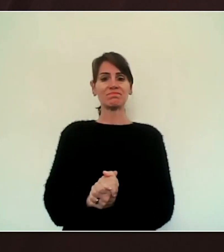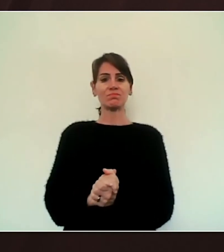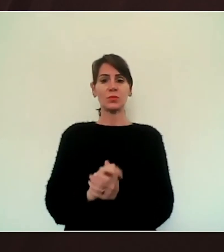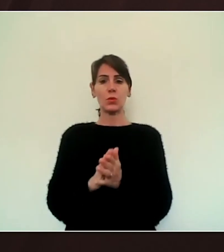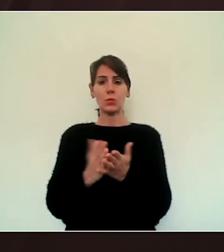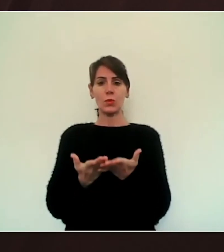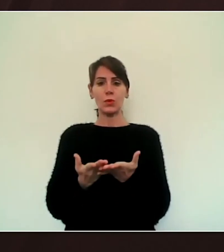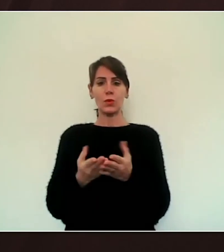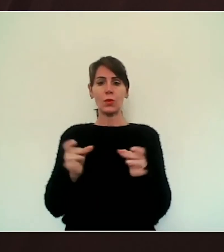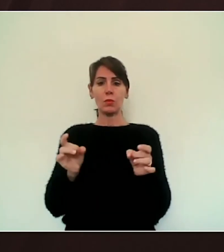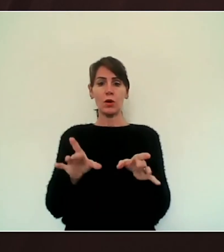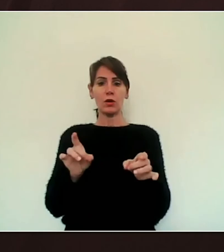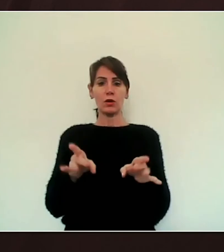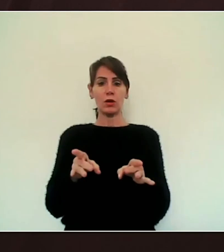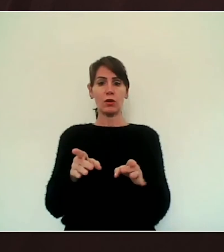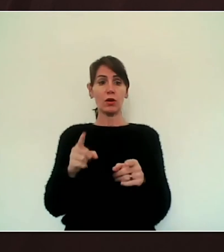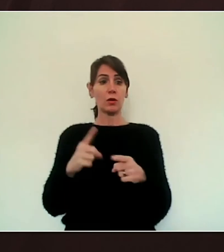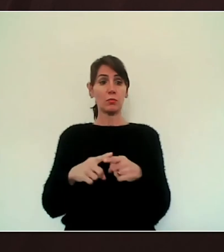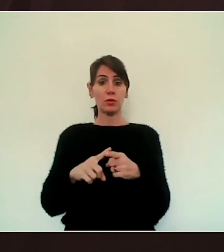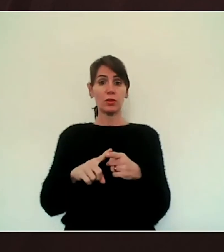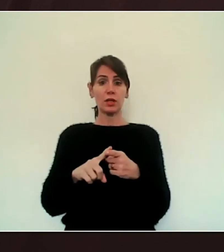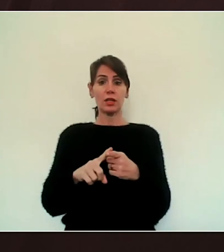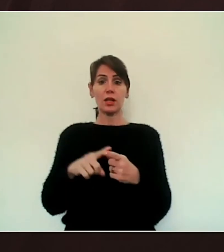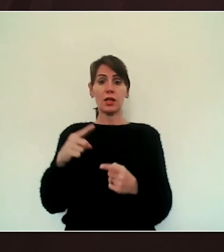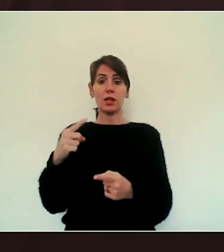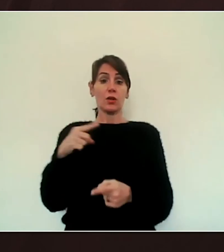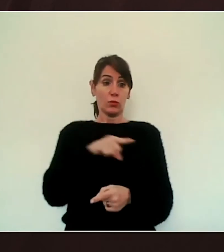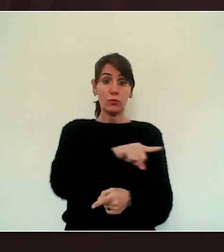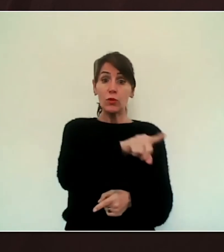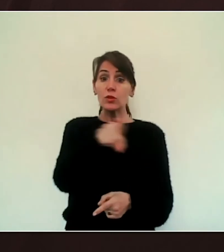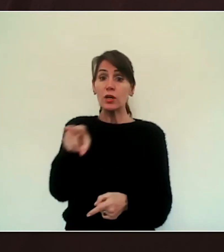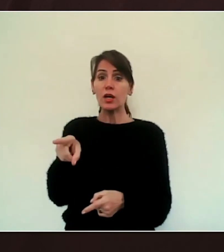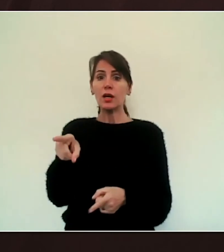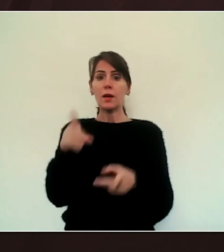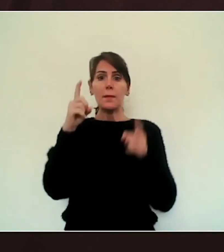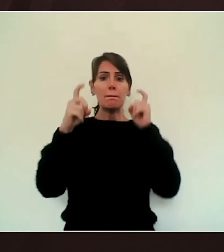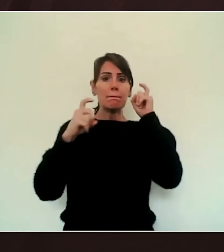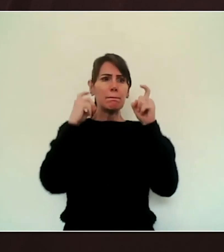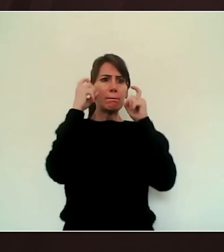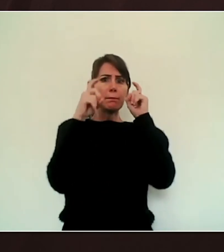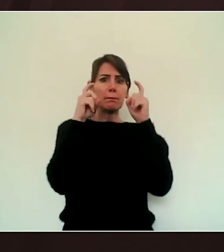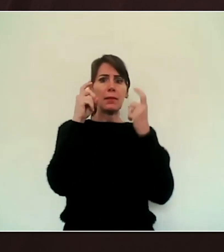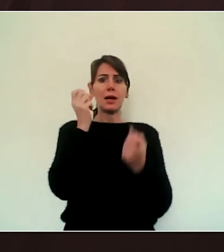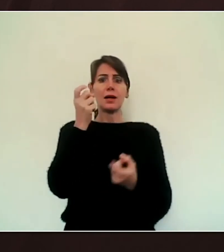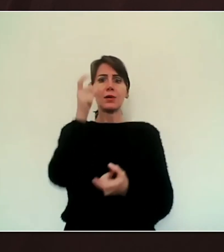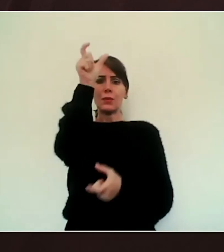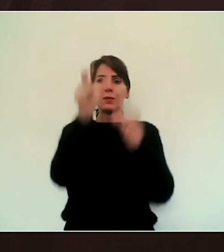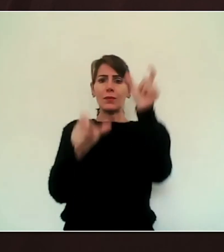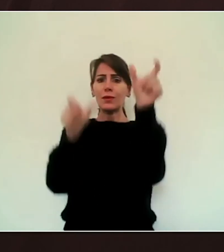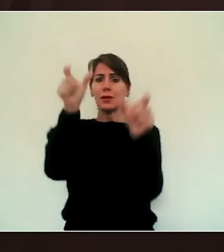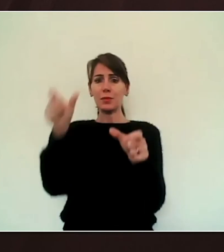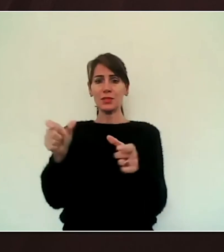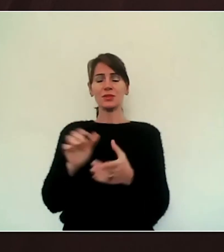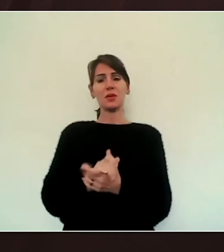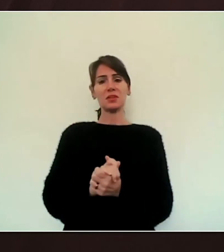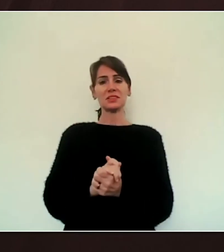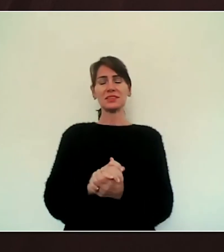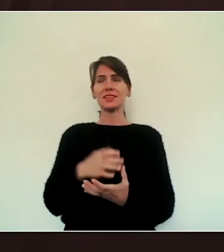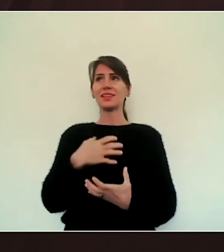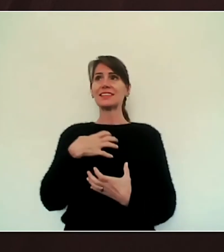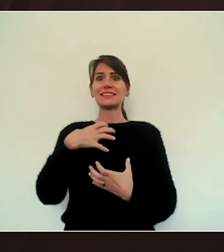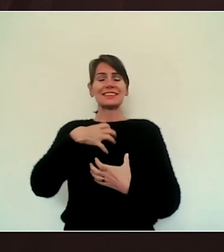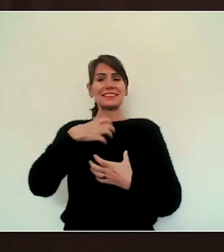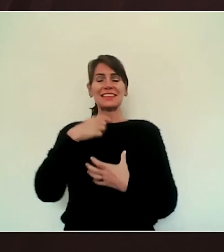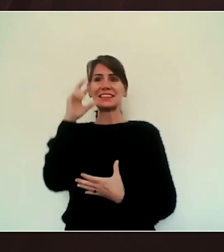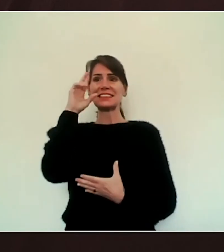vocês estão preocupados com as pessoas. Vocês estão atrás das pessoas. Senhor Jesus. E ele falou,